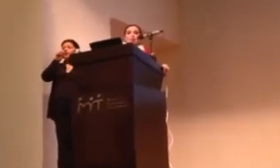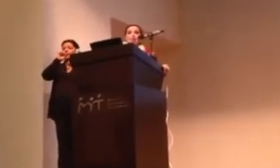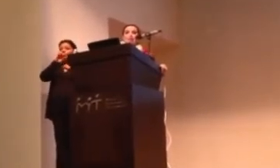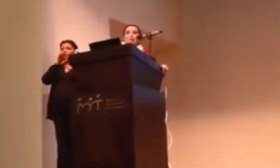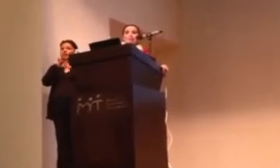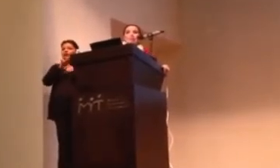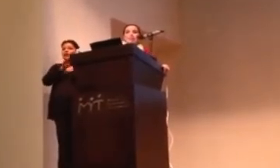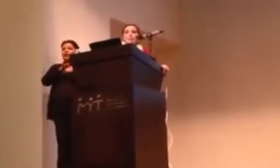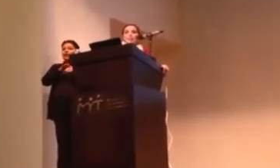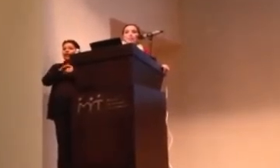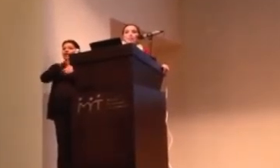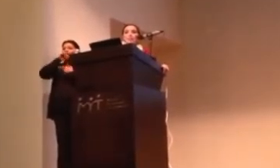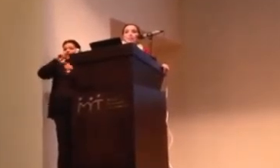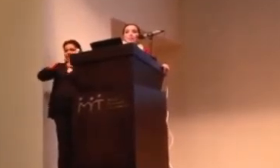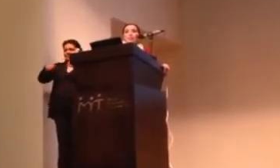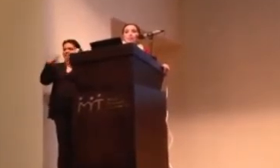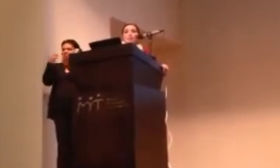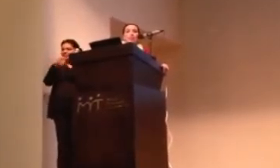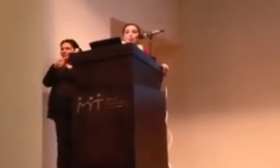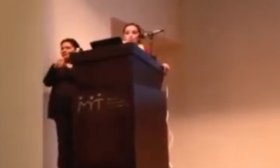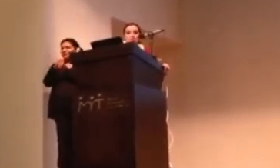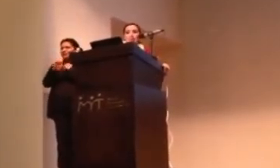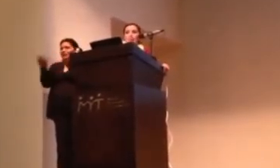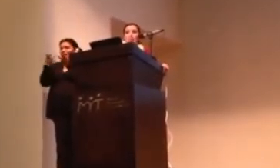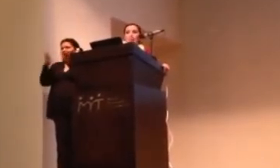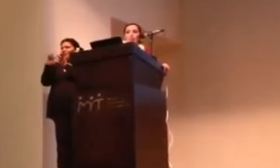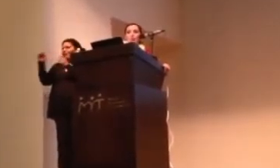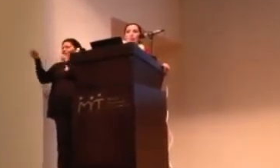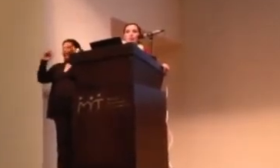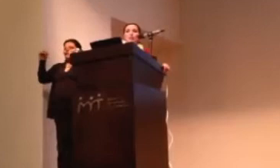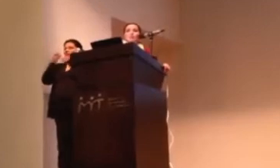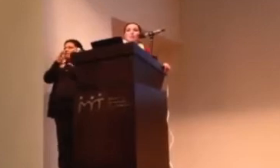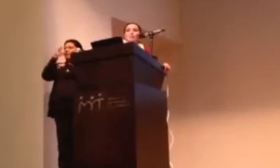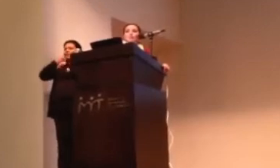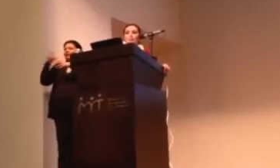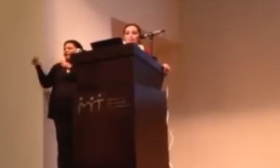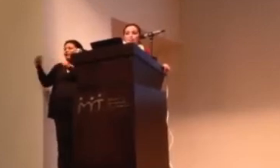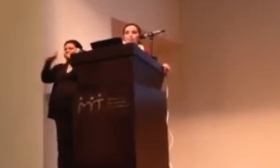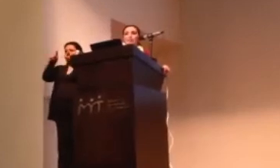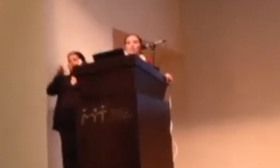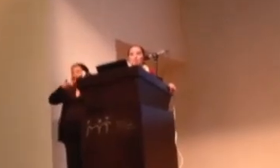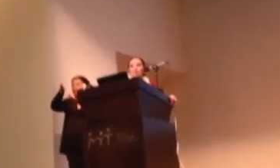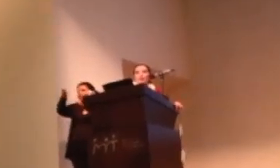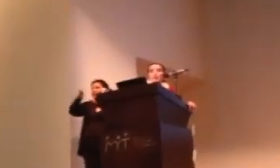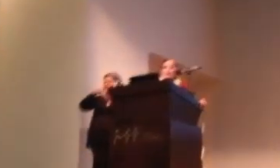Se tira la clase, ¿eh? Hace que todos se salgan del salón y se van con él.